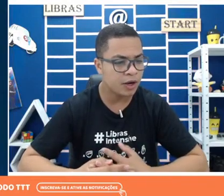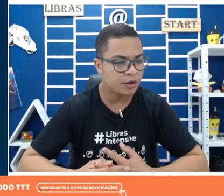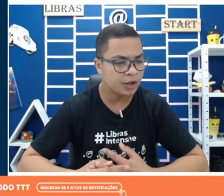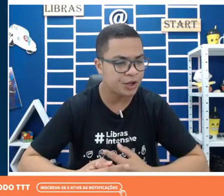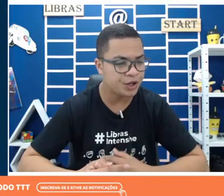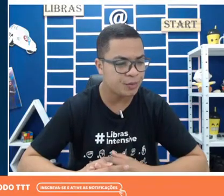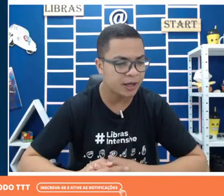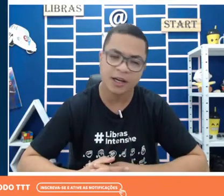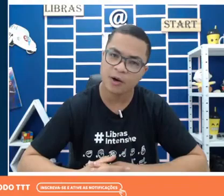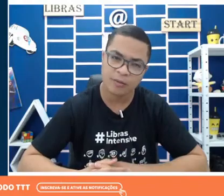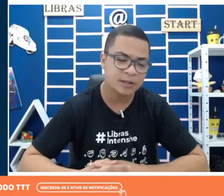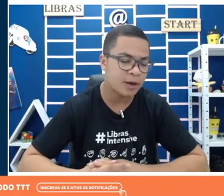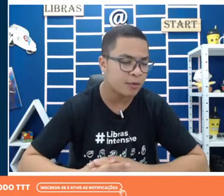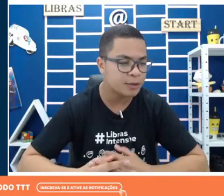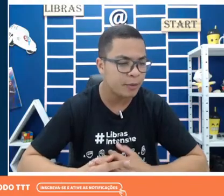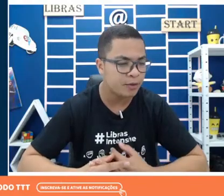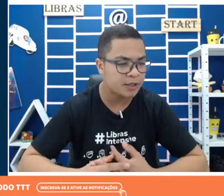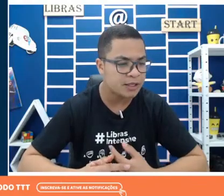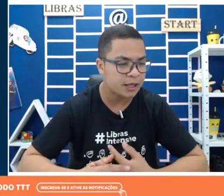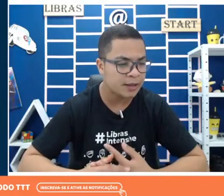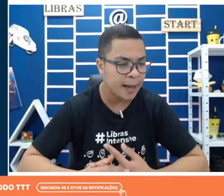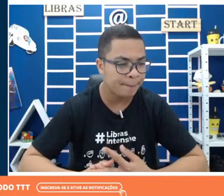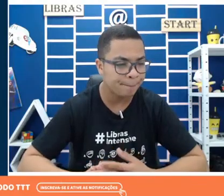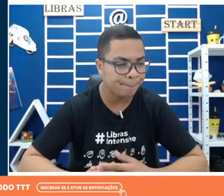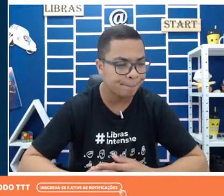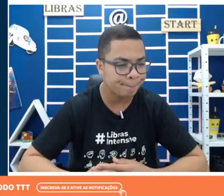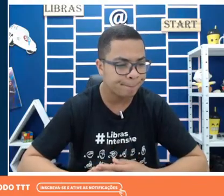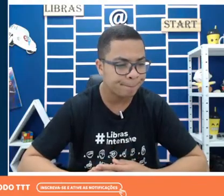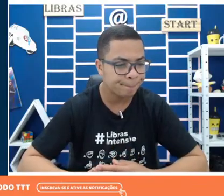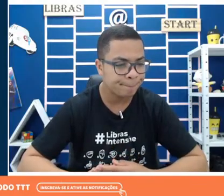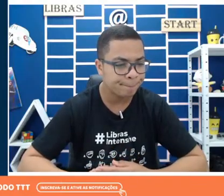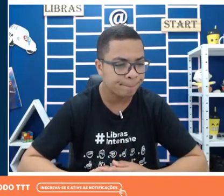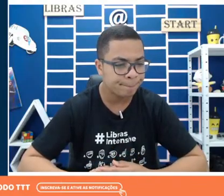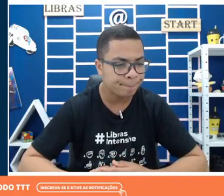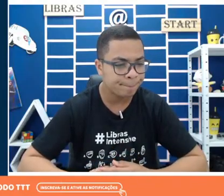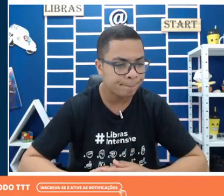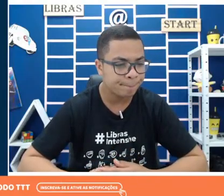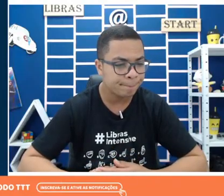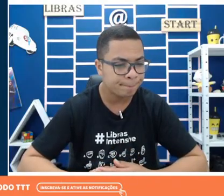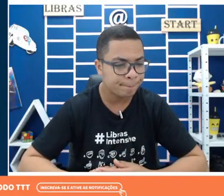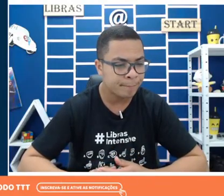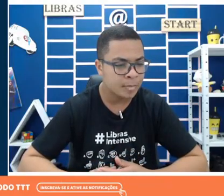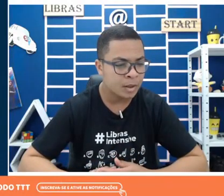Eu tô olhando aqui, gente, para entender algumas perguntas aqui, tá?